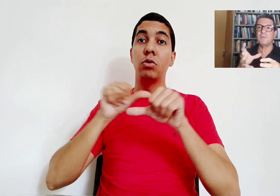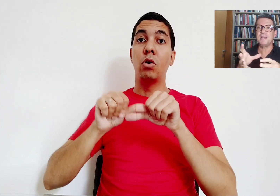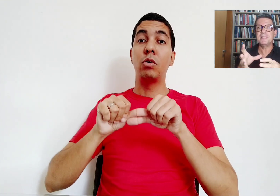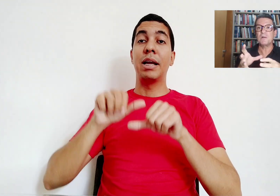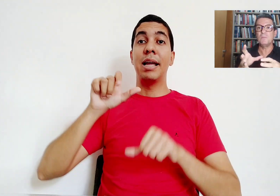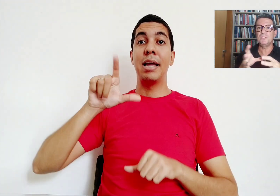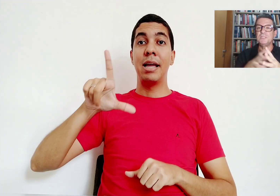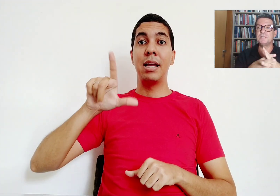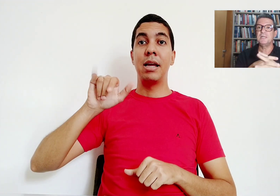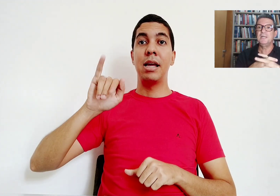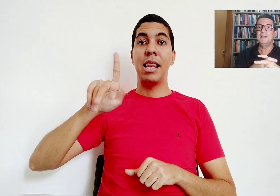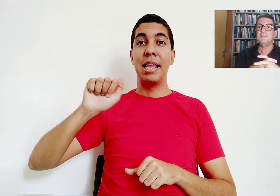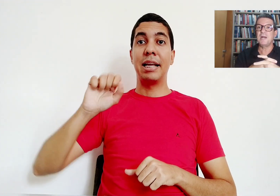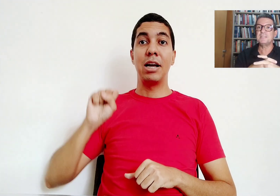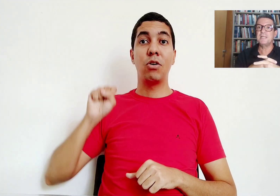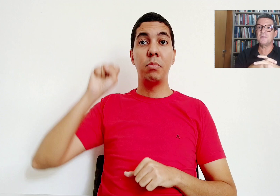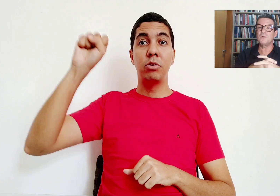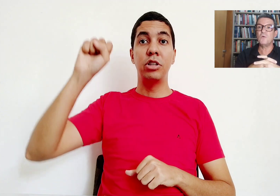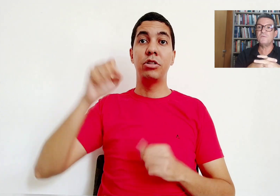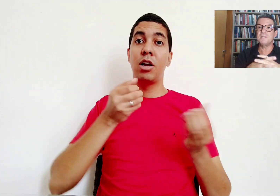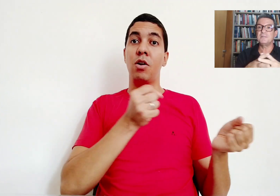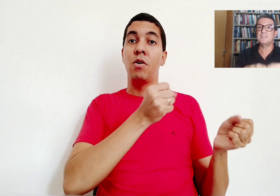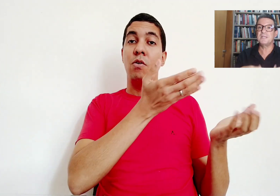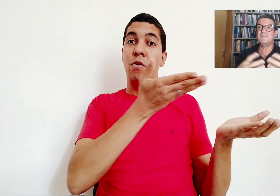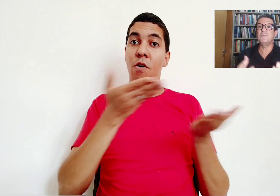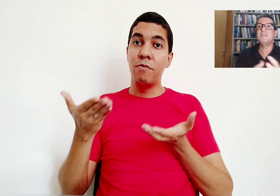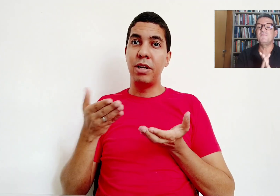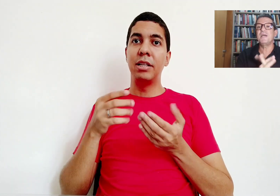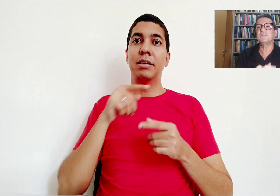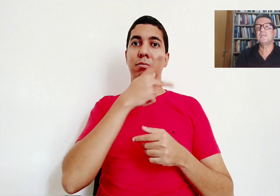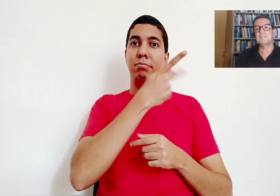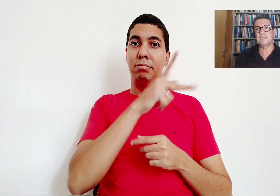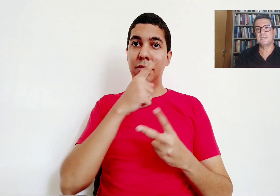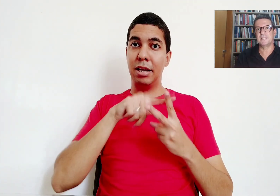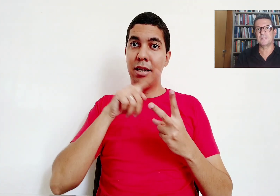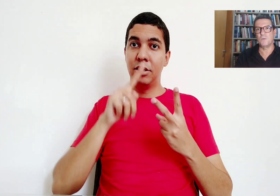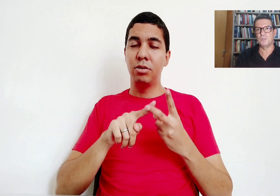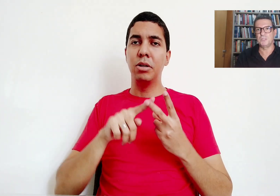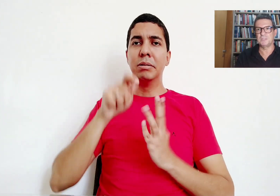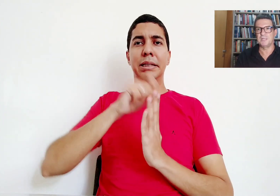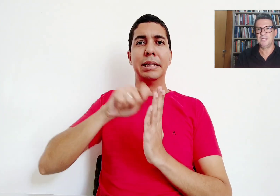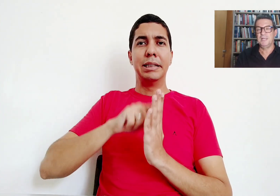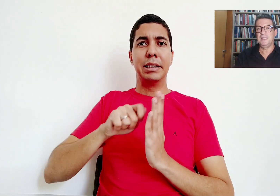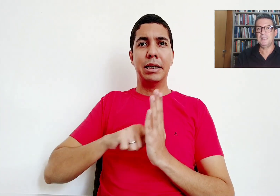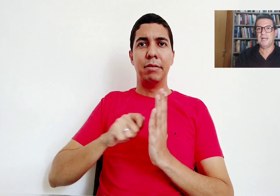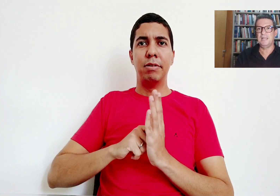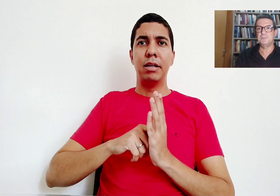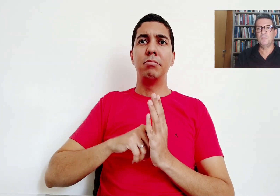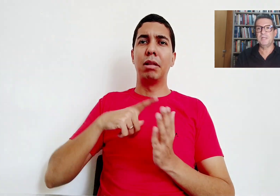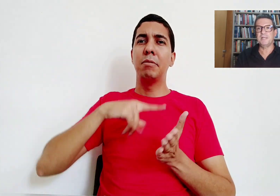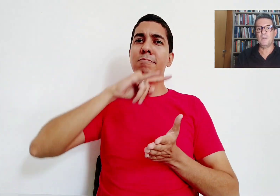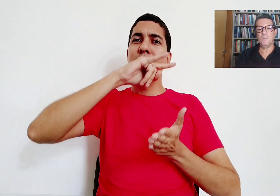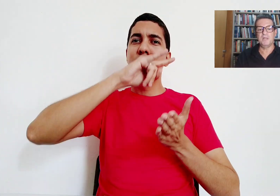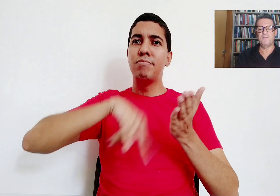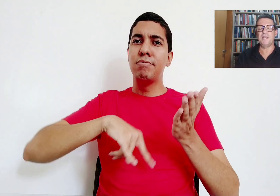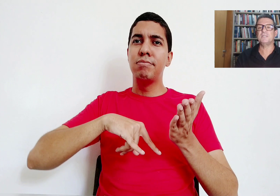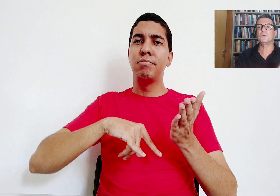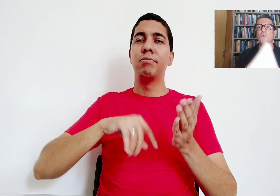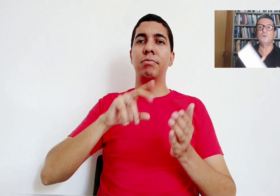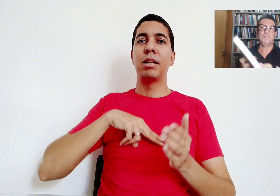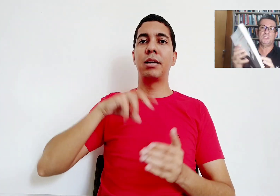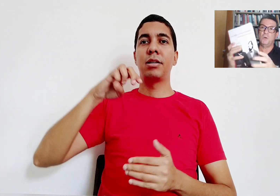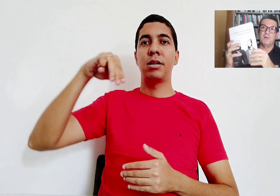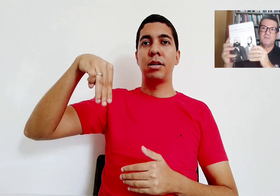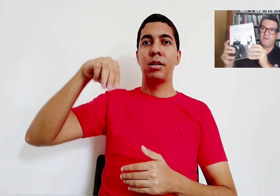ia se transformar em Liga Comunista, e Marx e Engels são convidados a escrever o manifesto dessa Liga Comunista. E lá eles publicam o